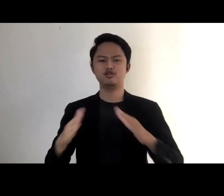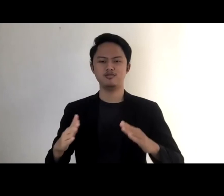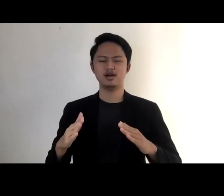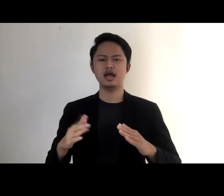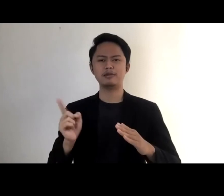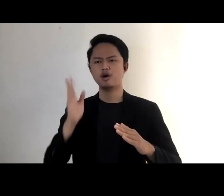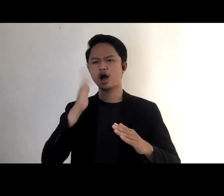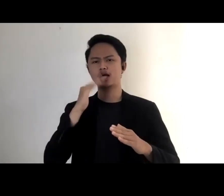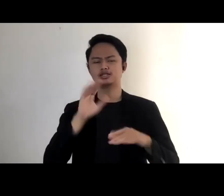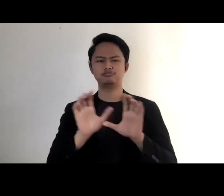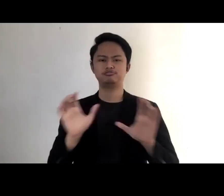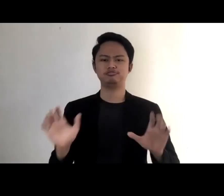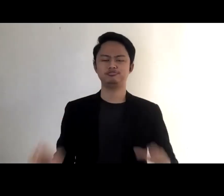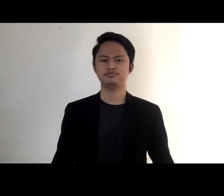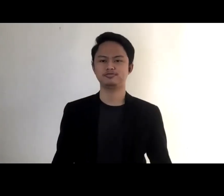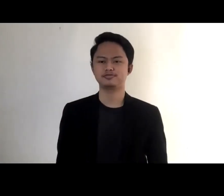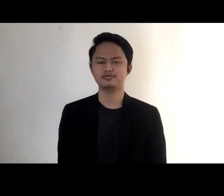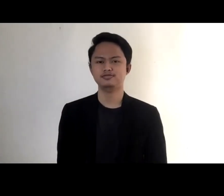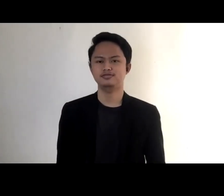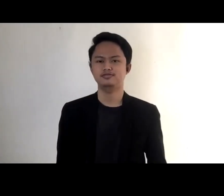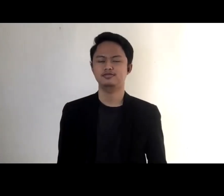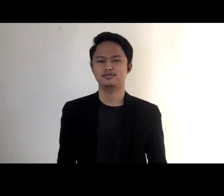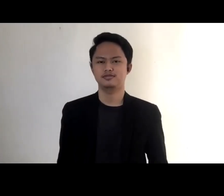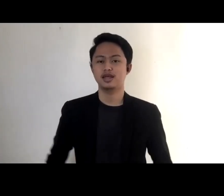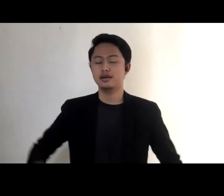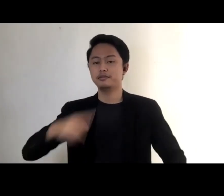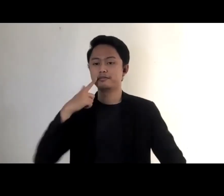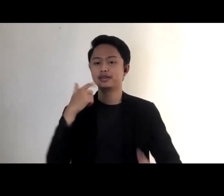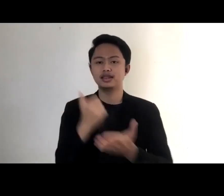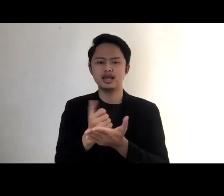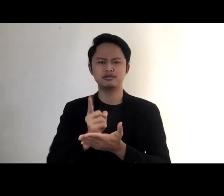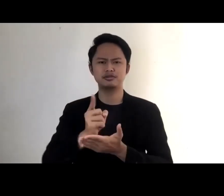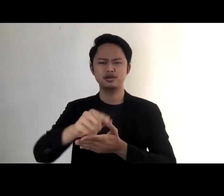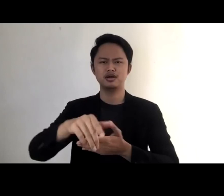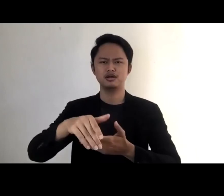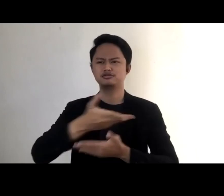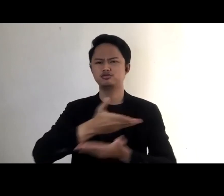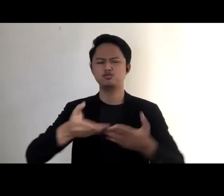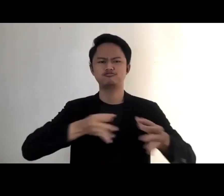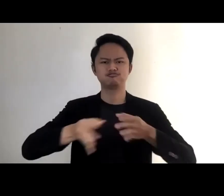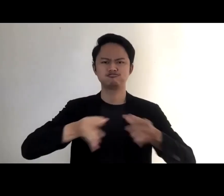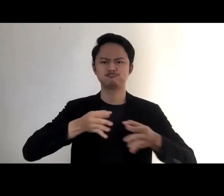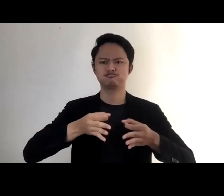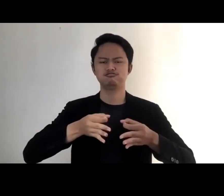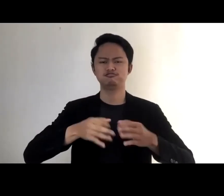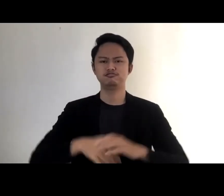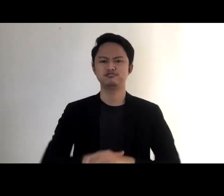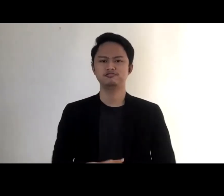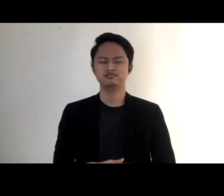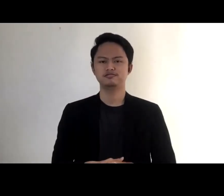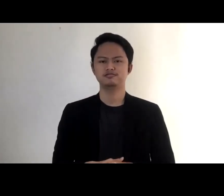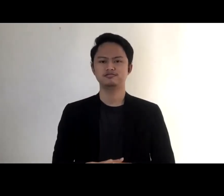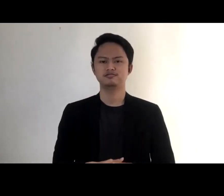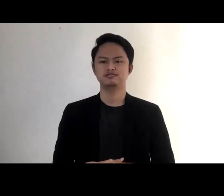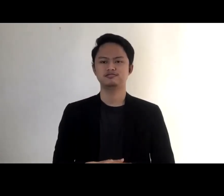alasan. Ini yang penting harus Bapak Ibu pahami dalam memfasilitasi putra-putri didik kita. Dan satu